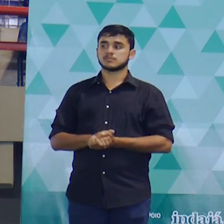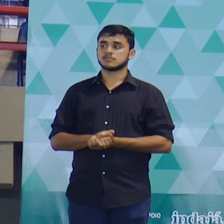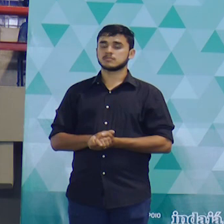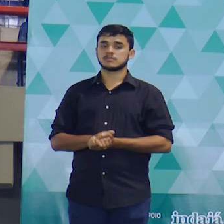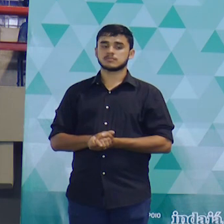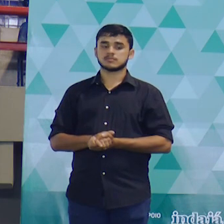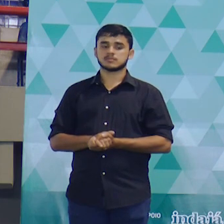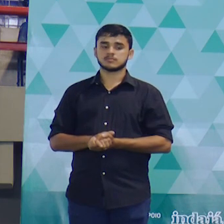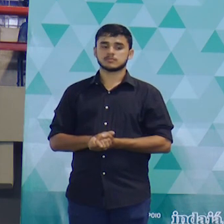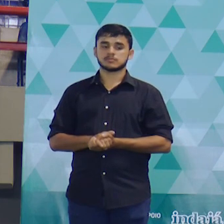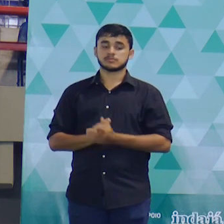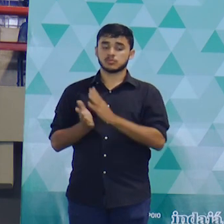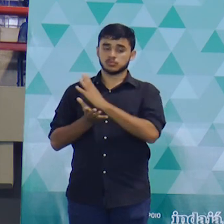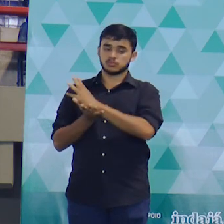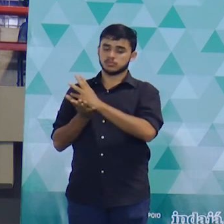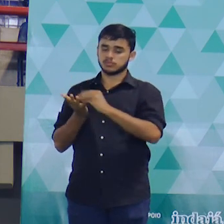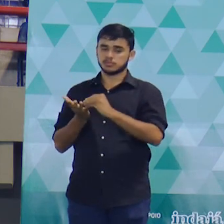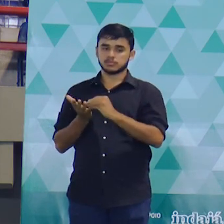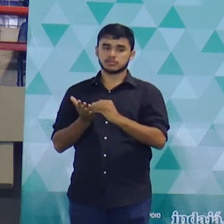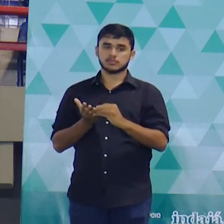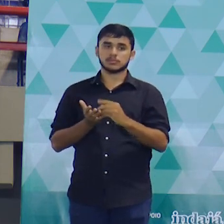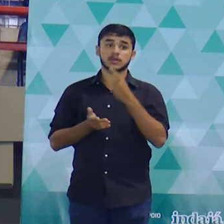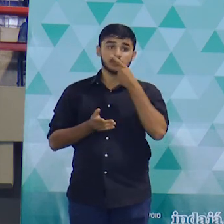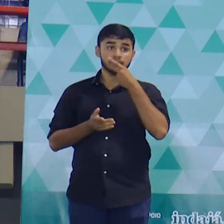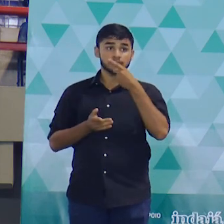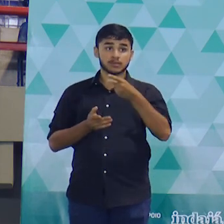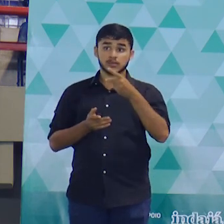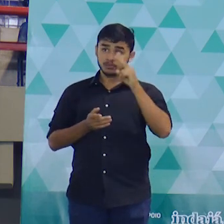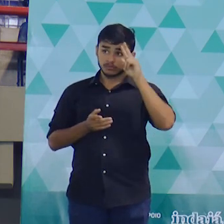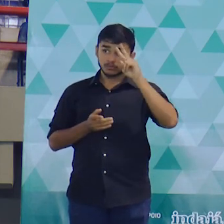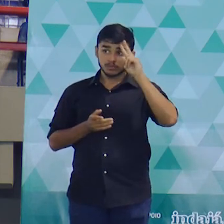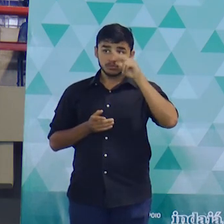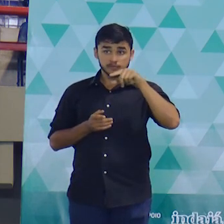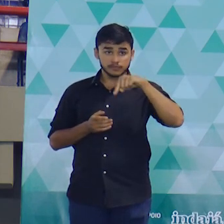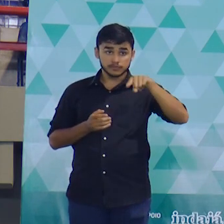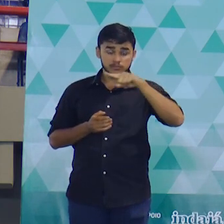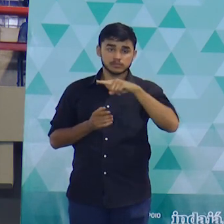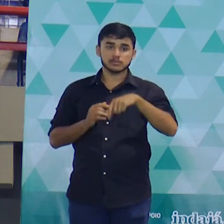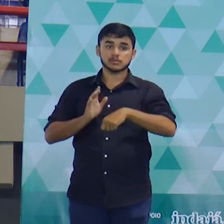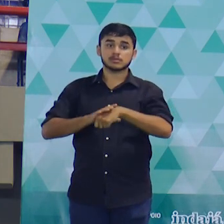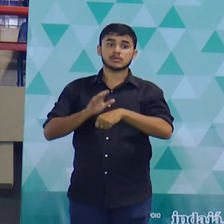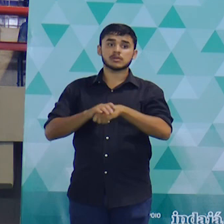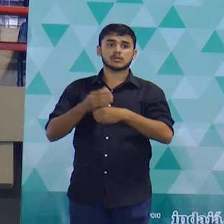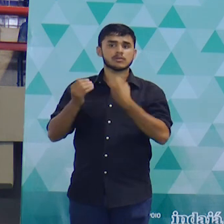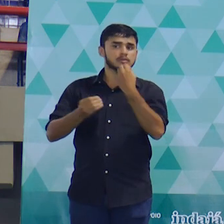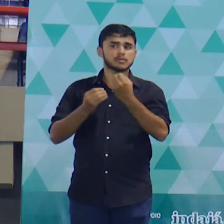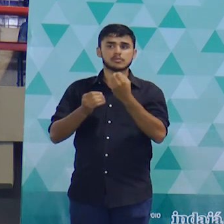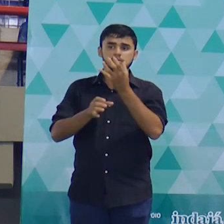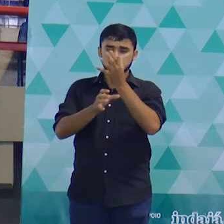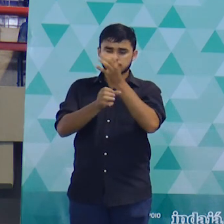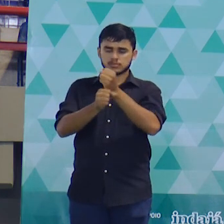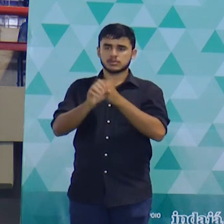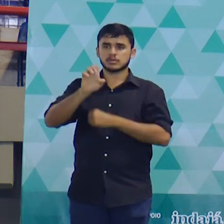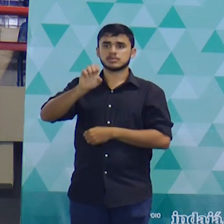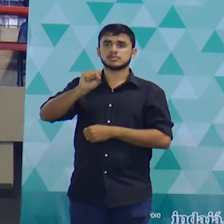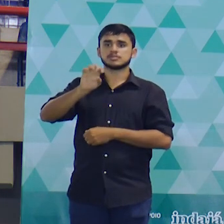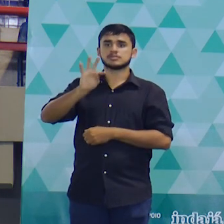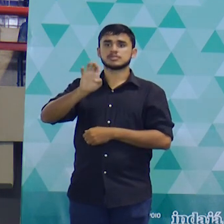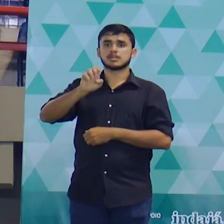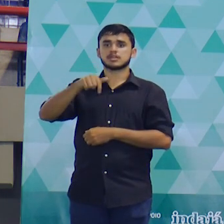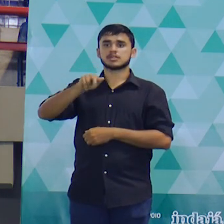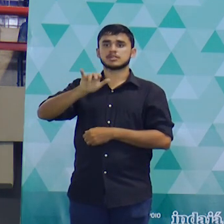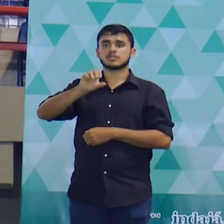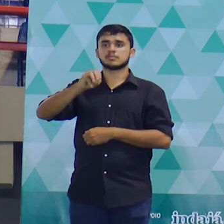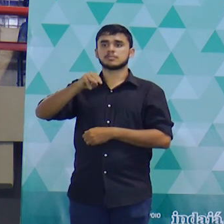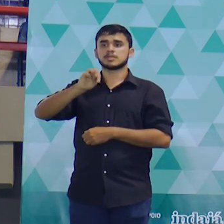Enquanto o pessoal copia, só mais uma vez lembrando, como é que eu estou resolvendo as questões de estequiometria? Eu